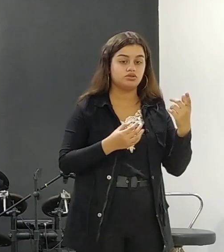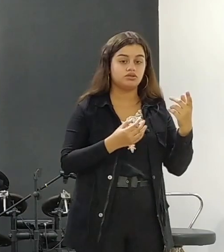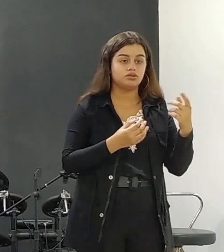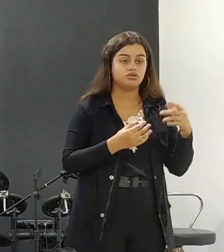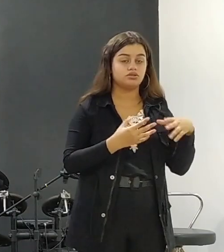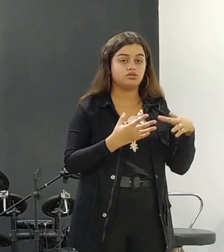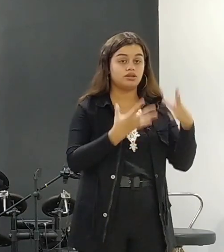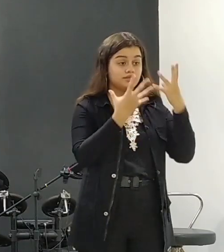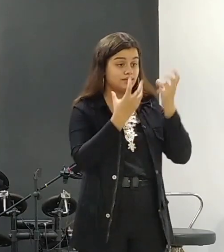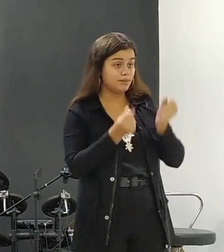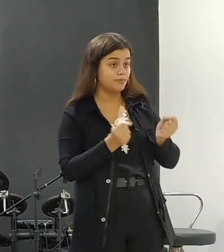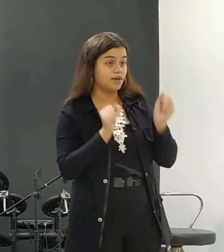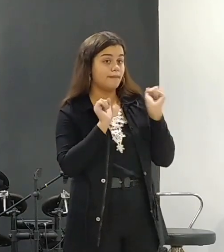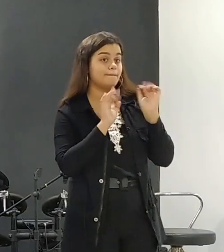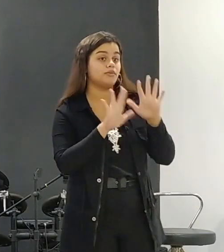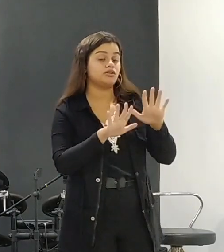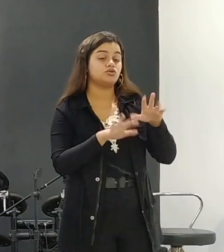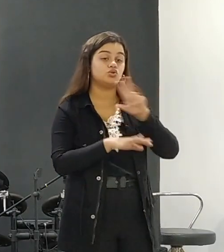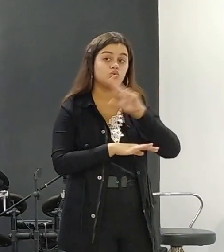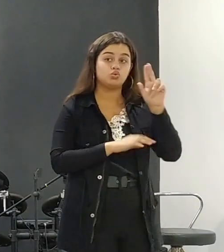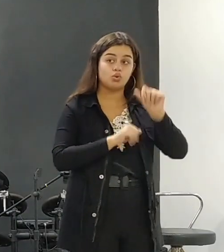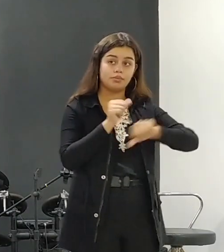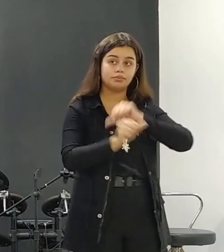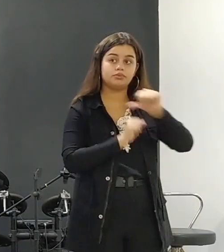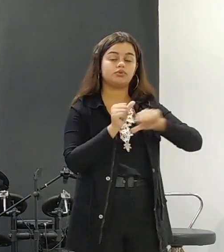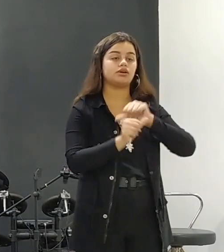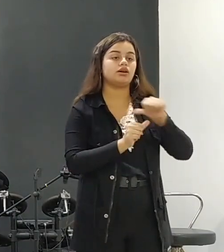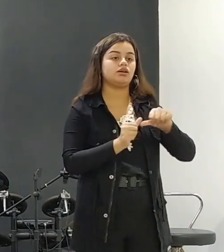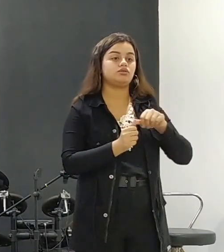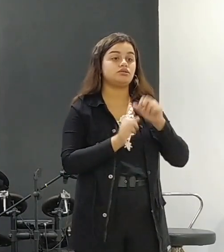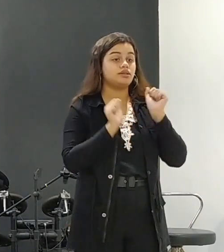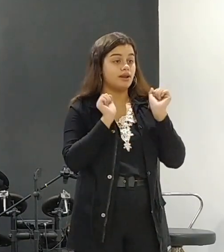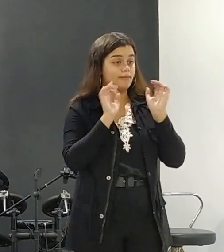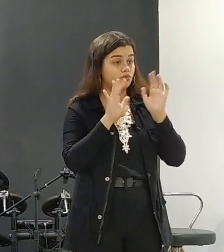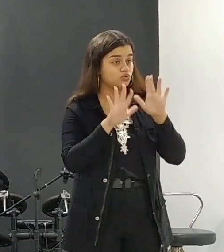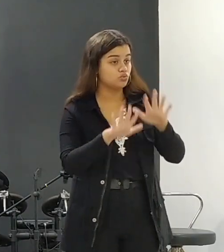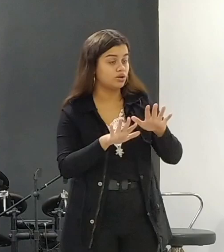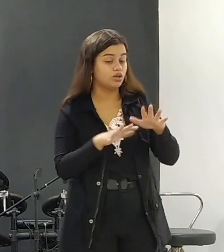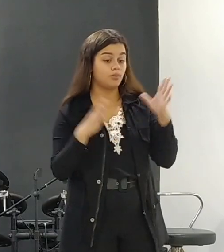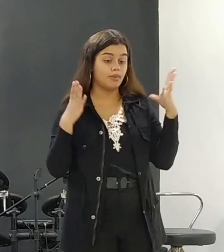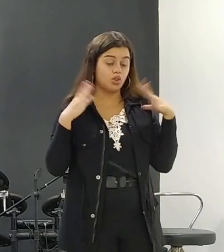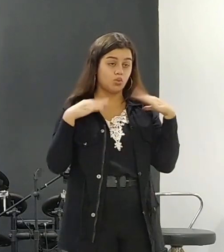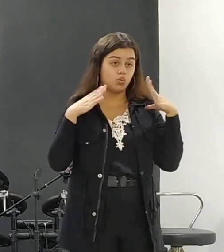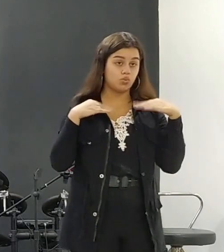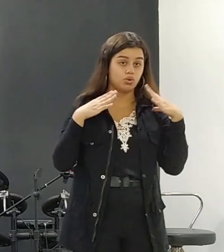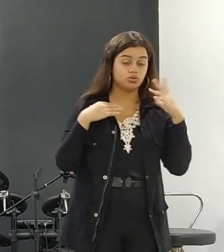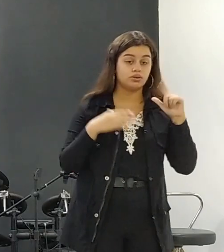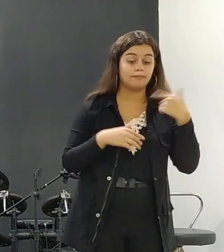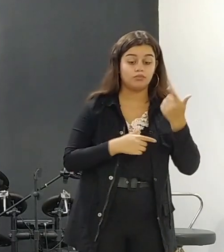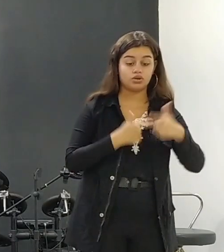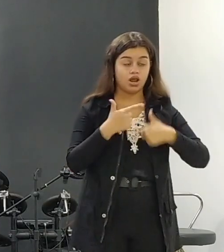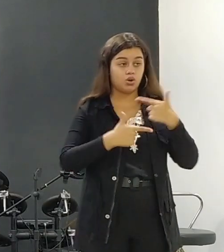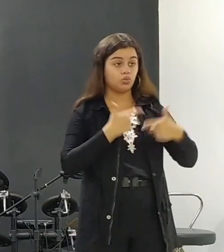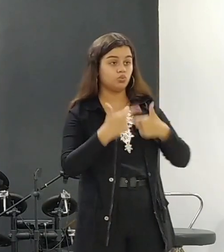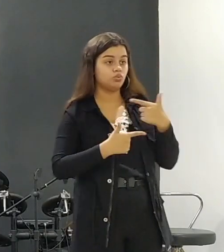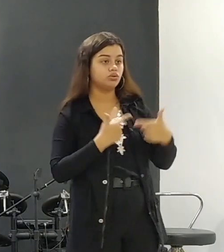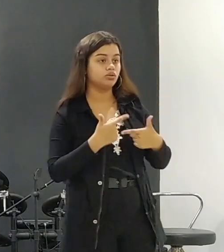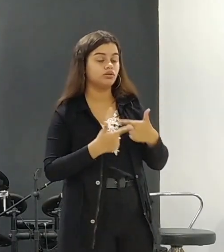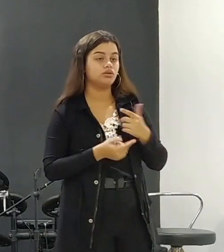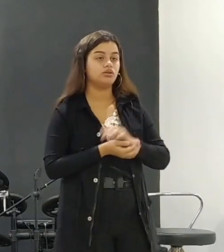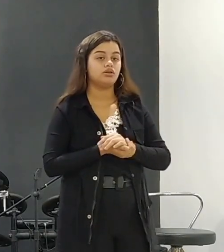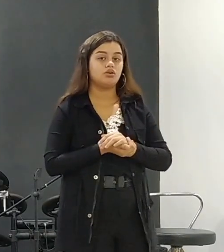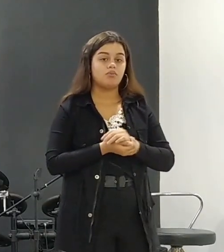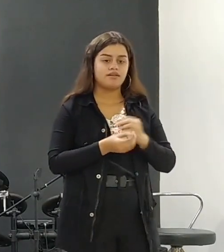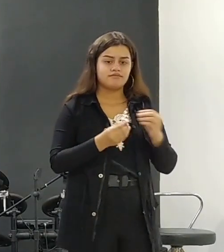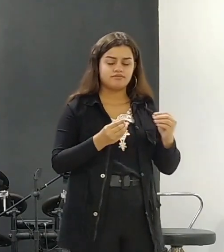aquela bênção ali, de ter um nome mudado, né, e ser abençoado ali pelo anjo, depois daquela luta, ele gera